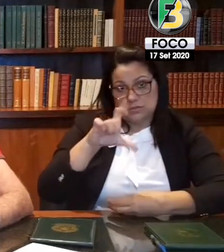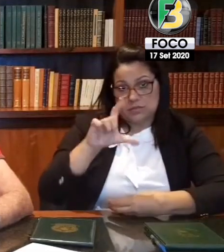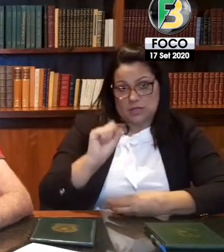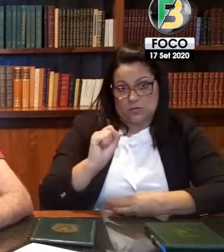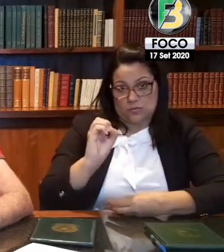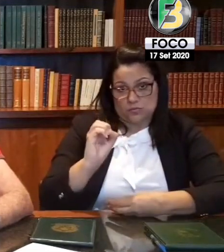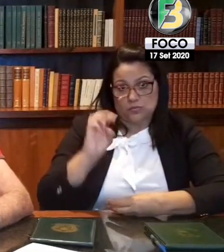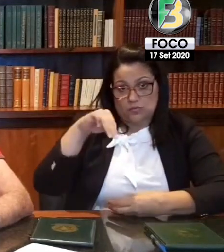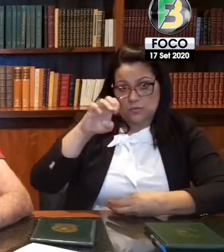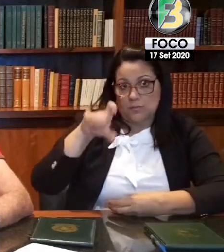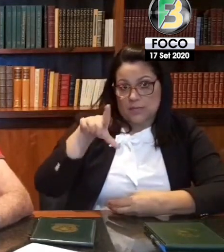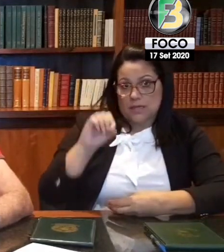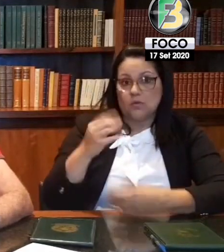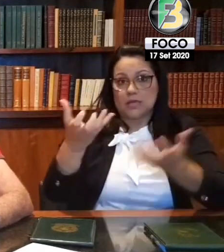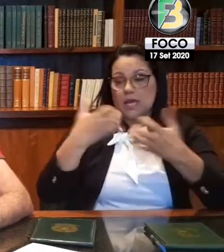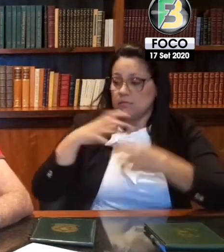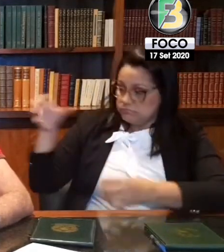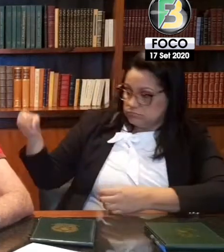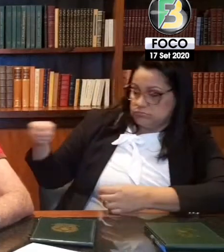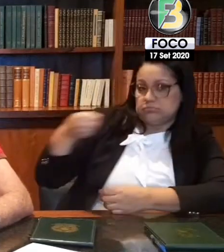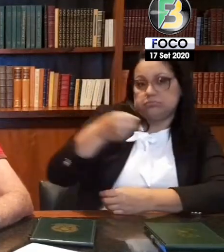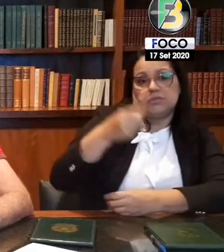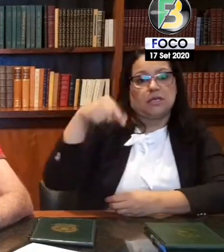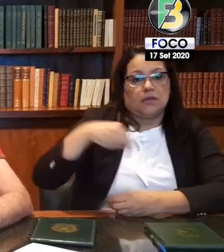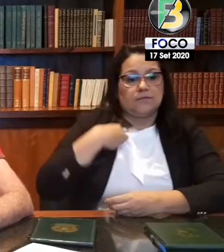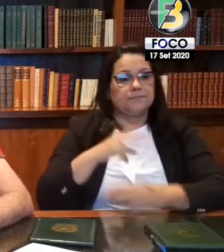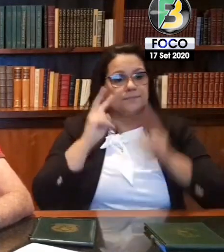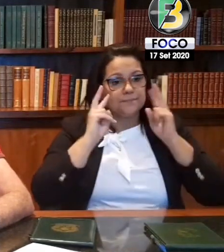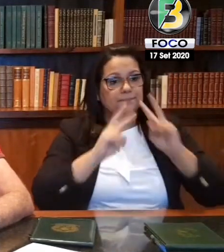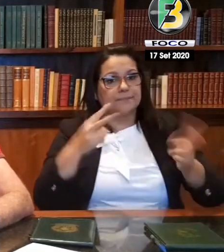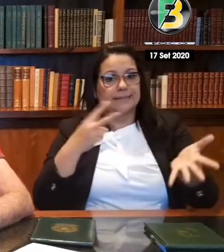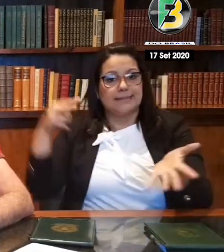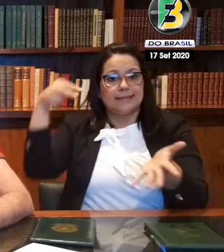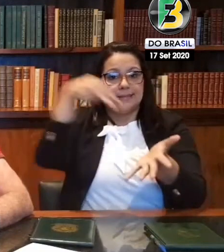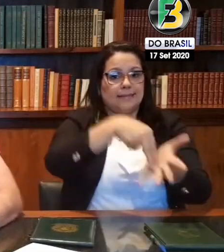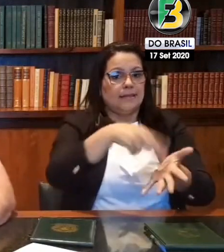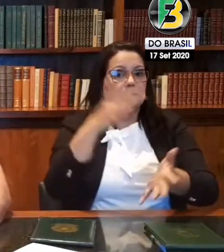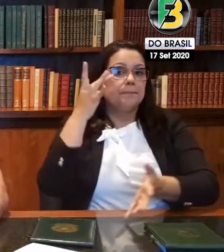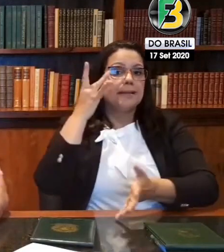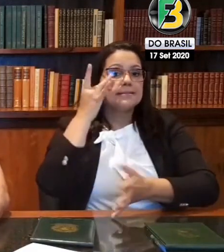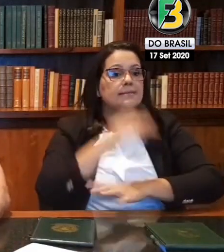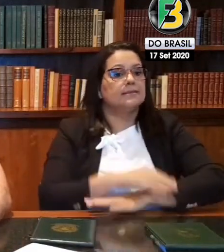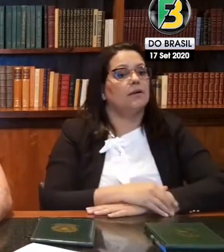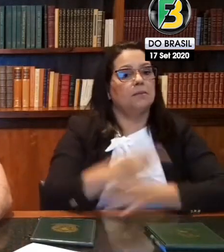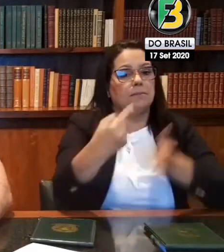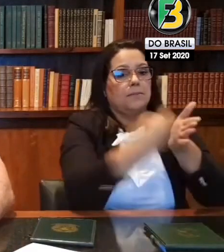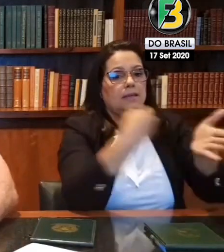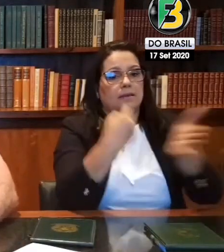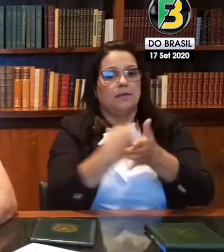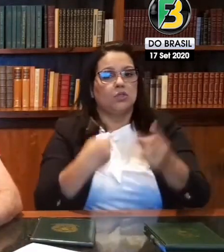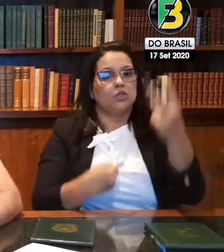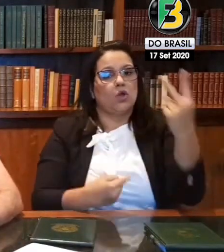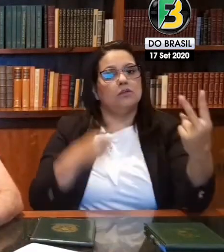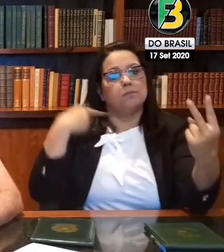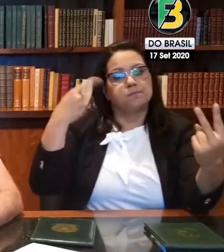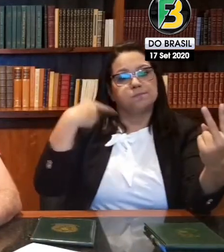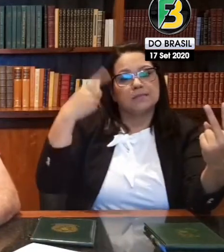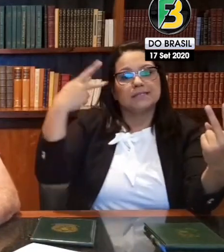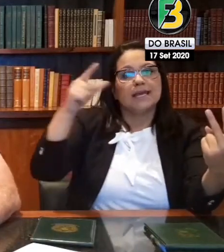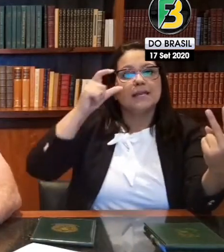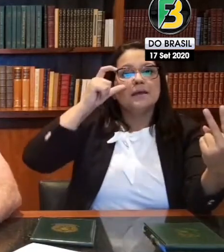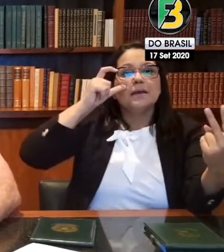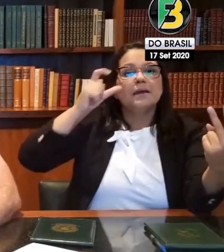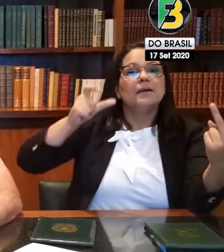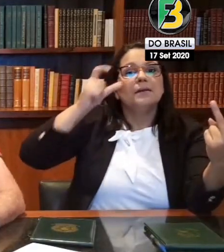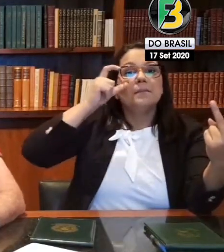que eu depusesse de forma presencial, respondendo perguntas para dois advogados do Moro e